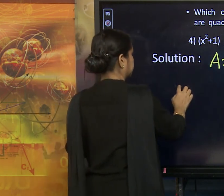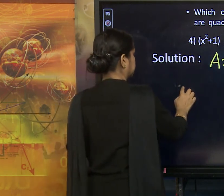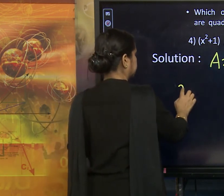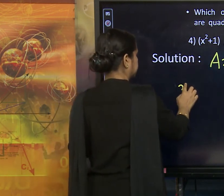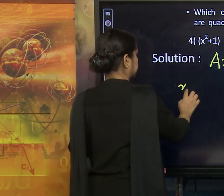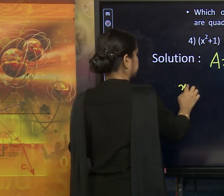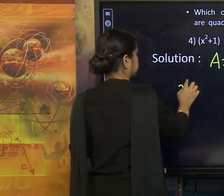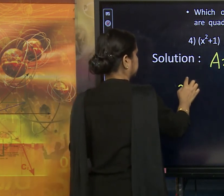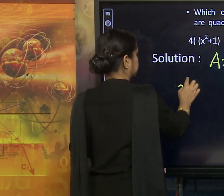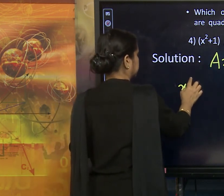बाद